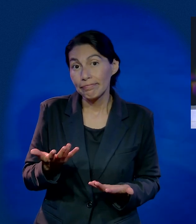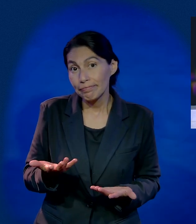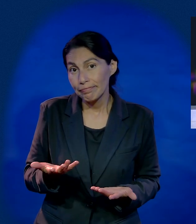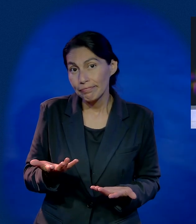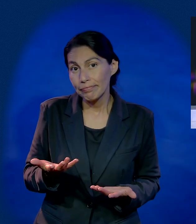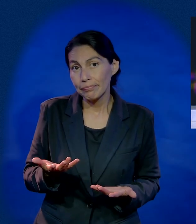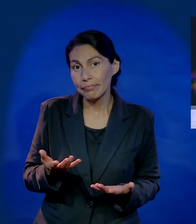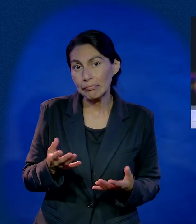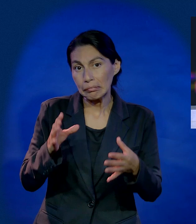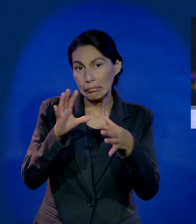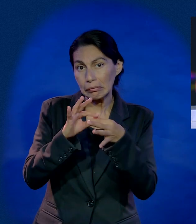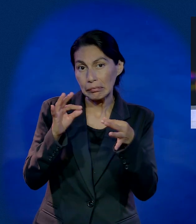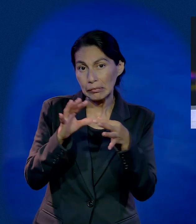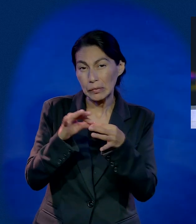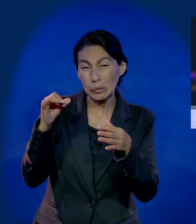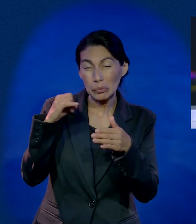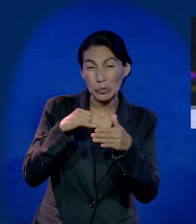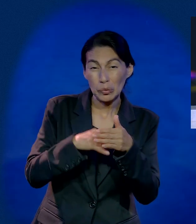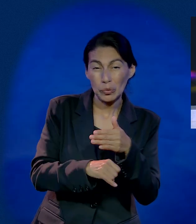Bueno,